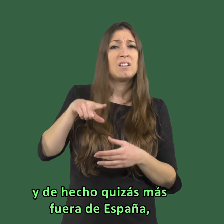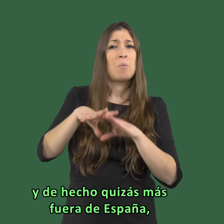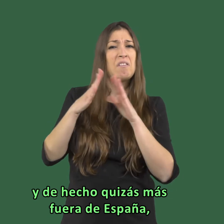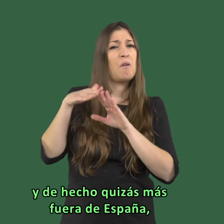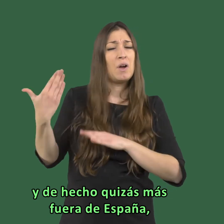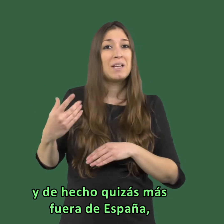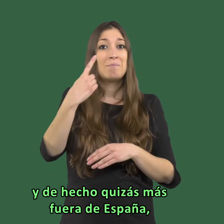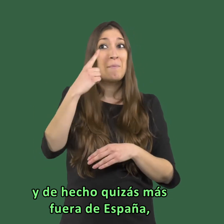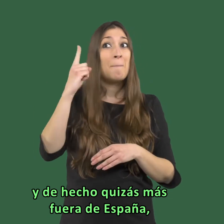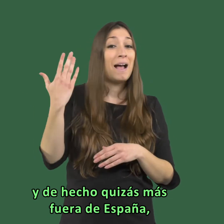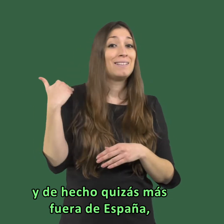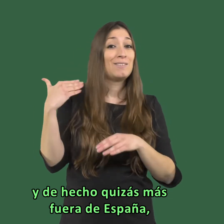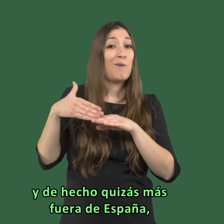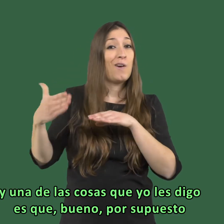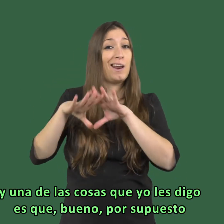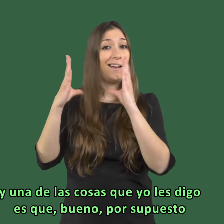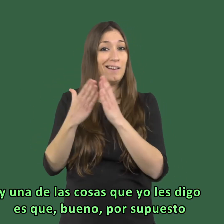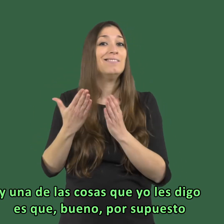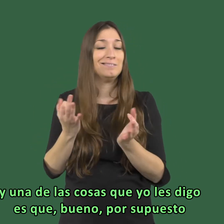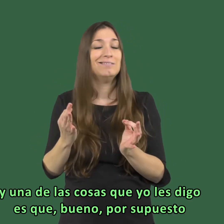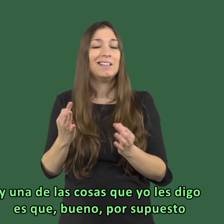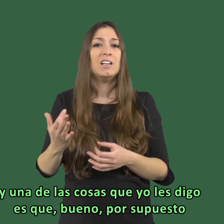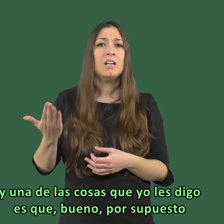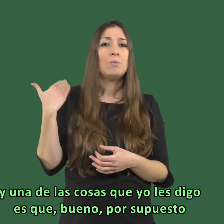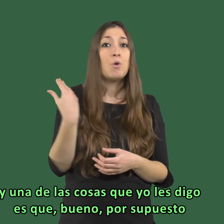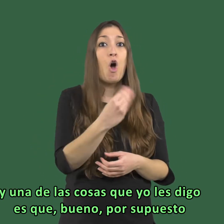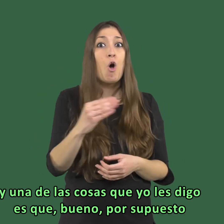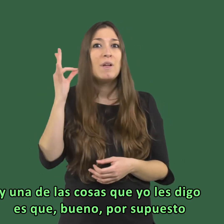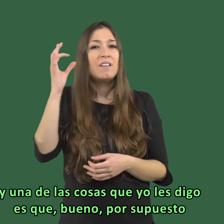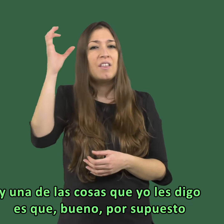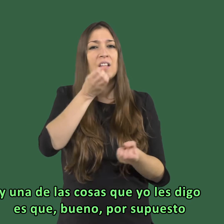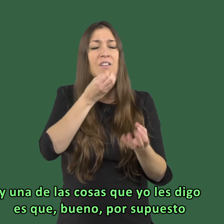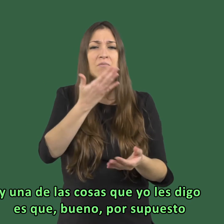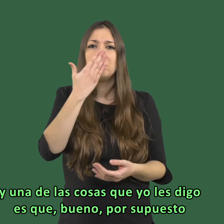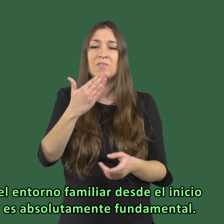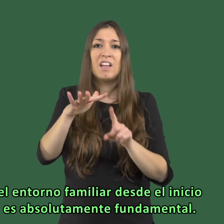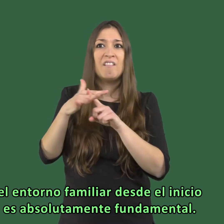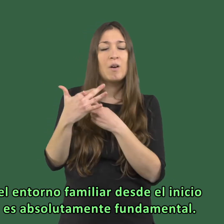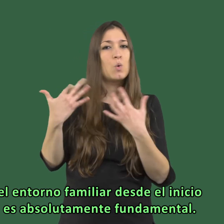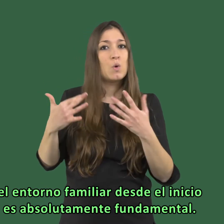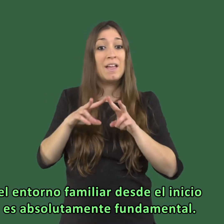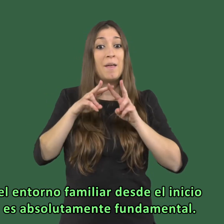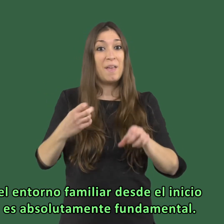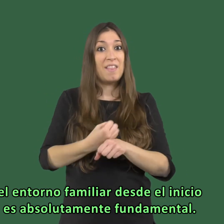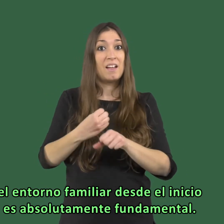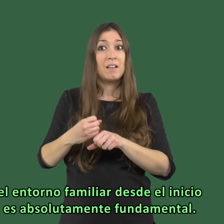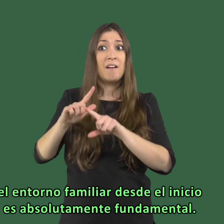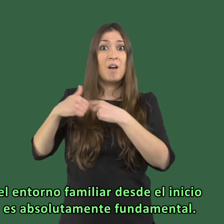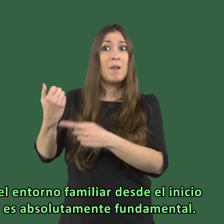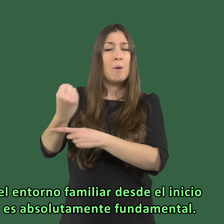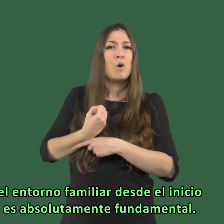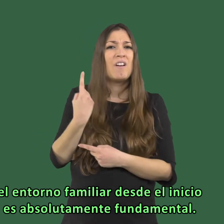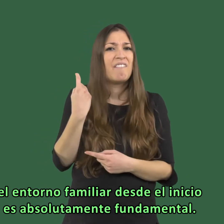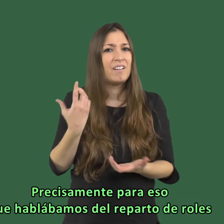de hecho quizás más fuera de España. Y una de las cosas que yo les digo es que, bueno, por supuesto, el entorno familiar desde el inicio es